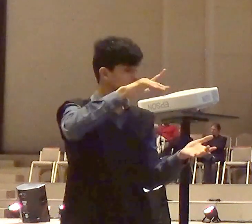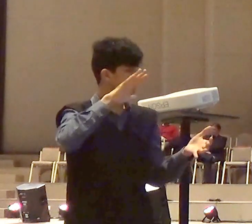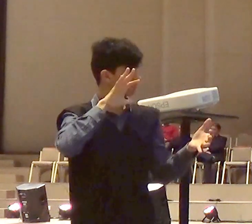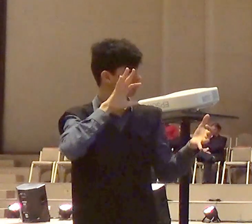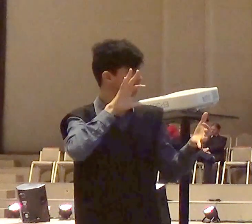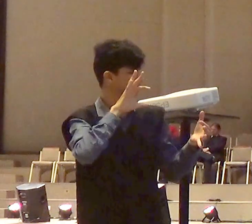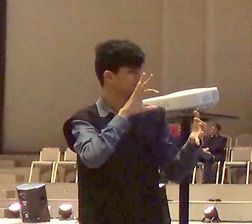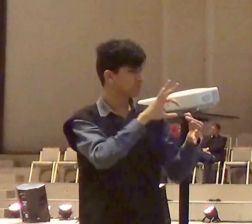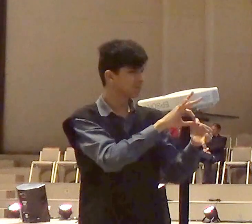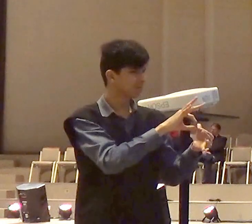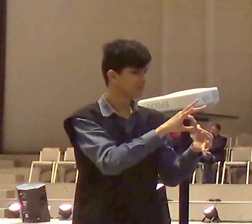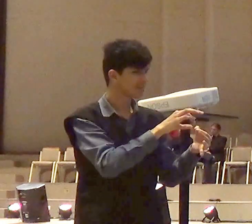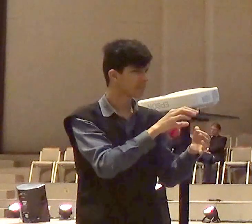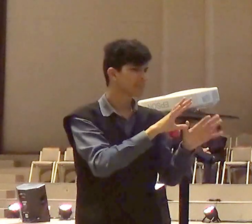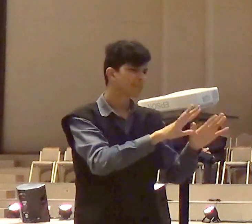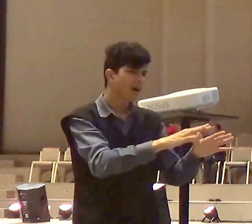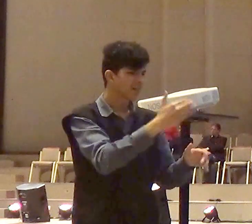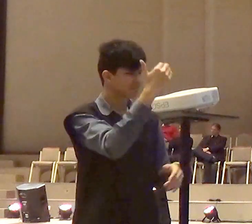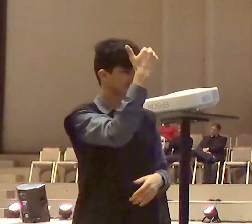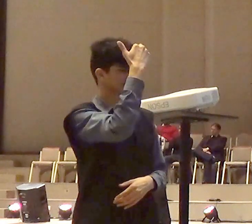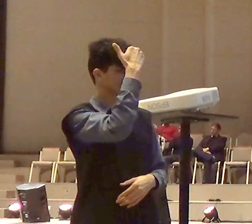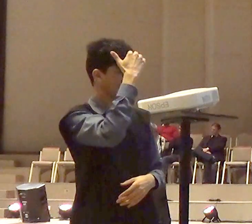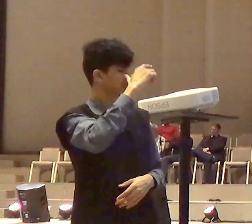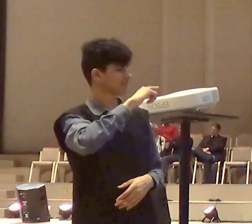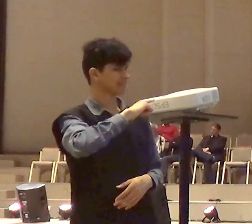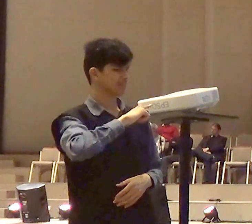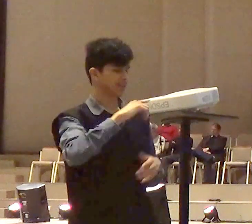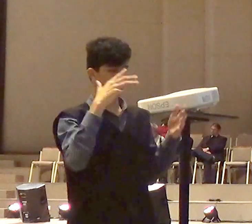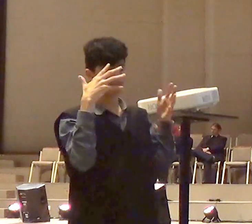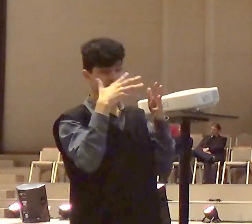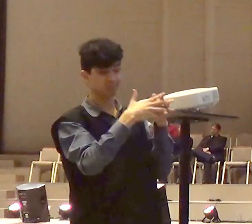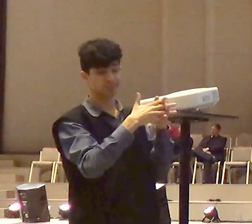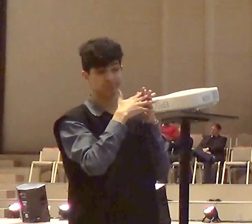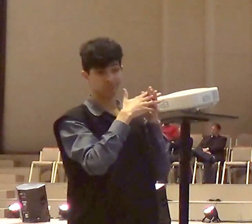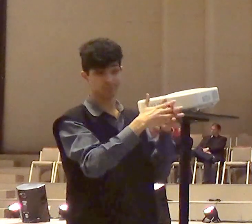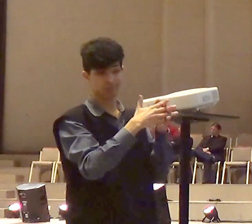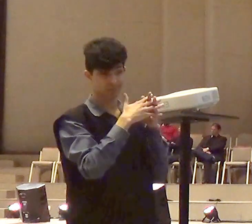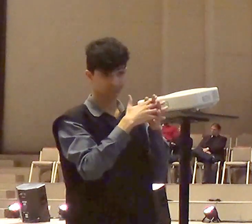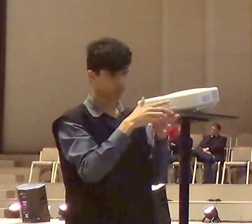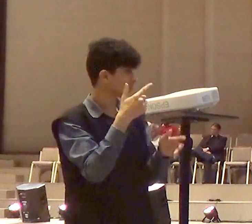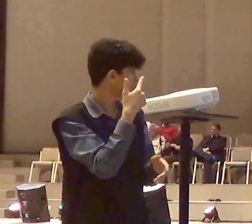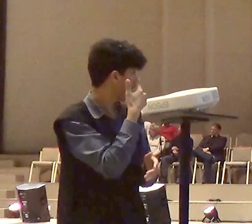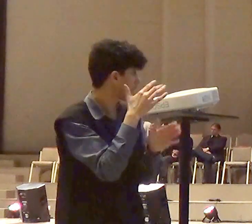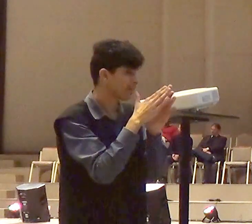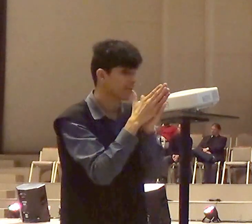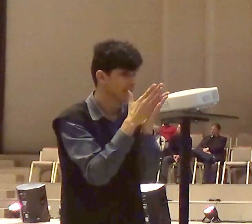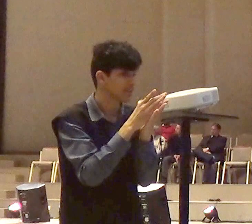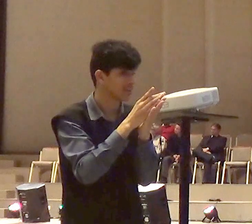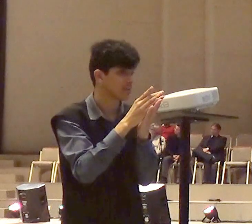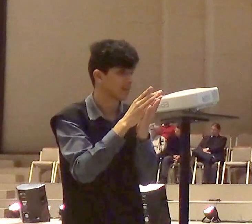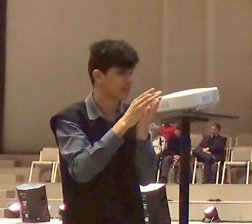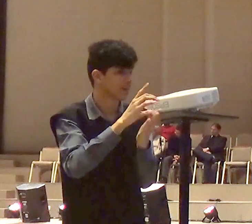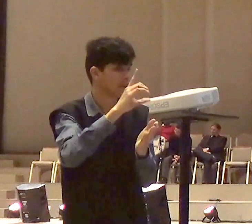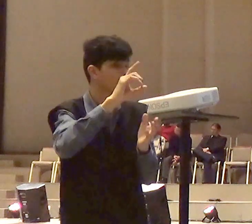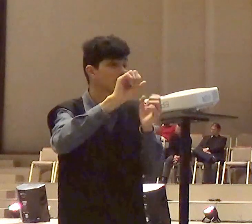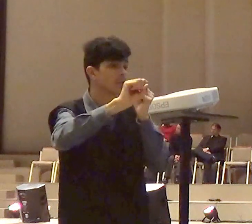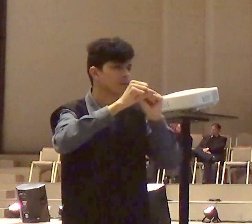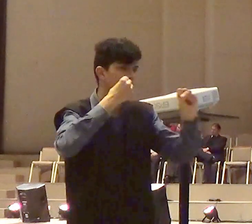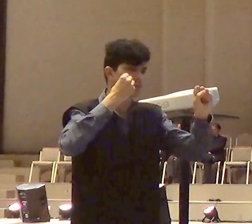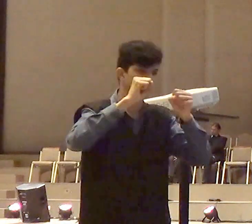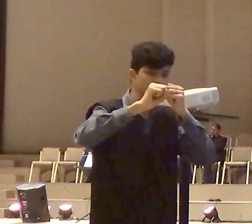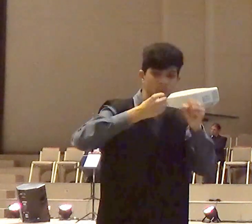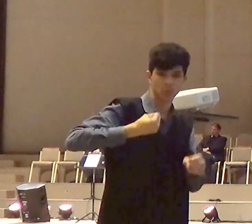Insana contra Deus é isso que a Bíblia diz olha só o que diz o Salmo 14 os